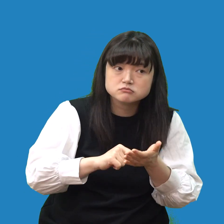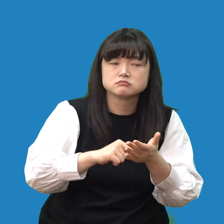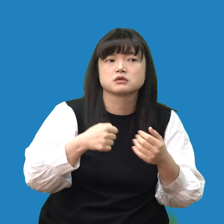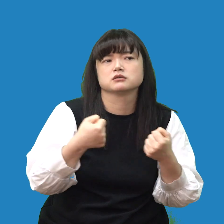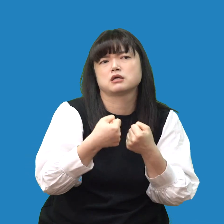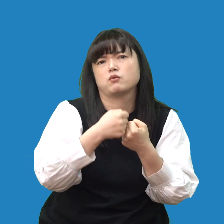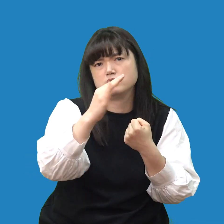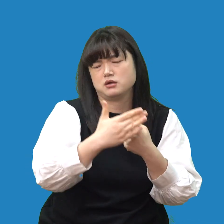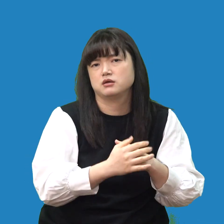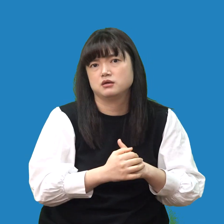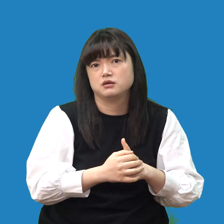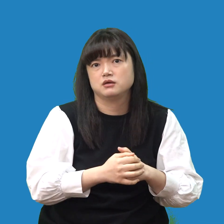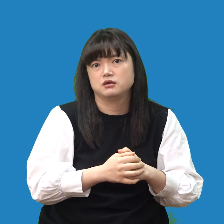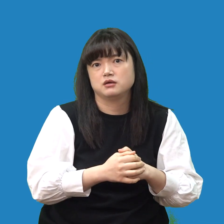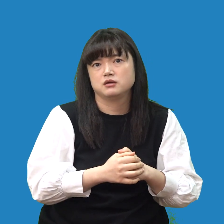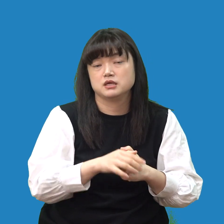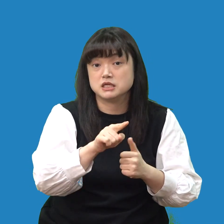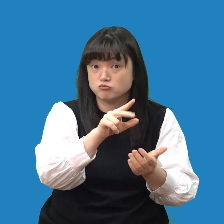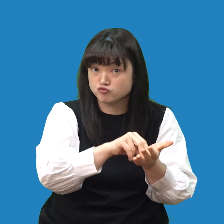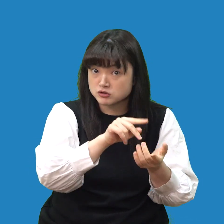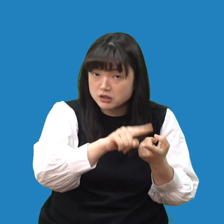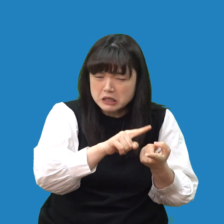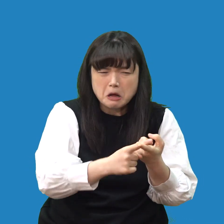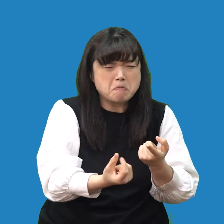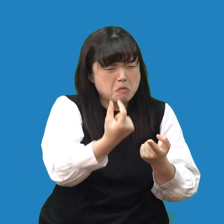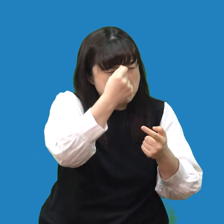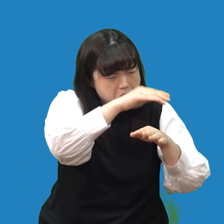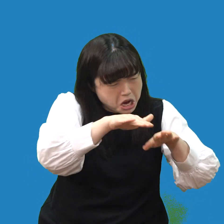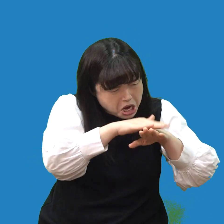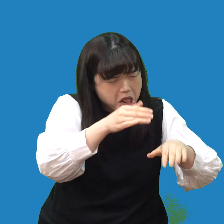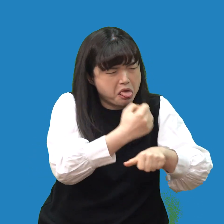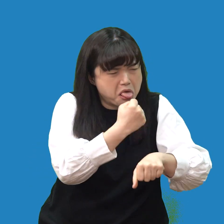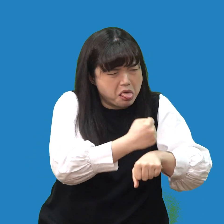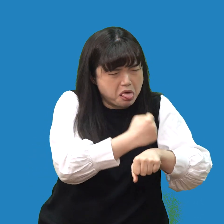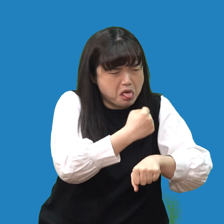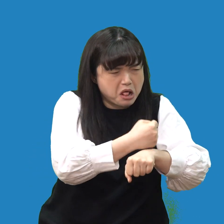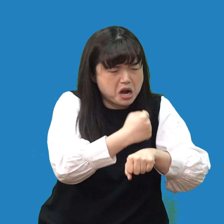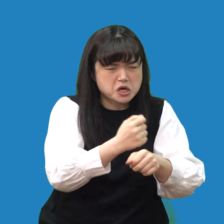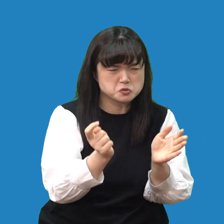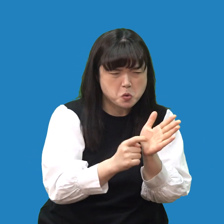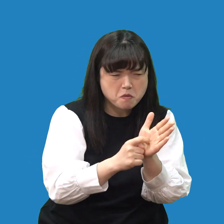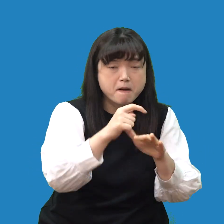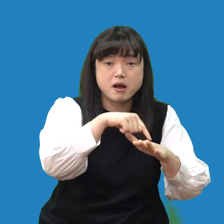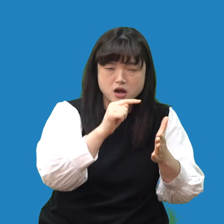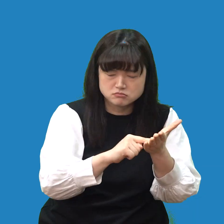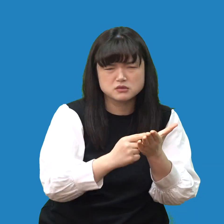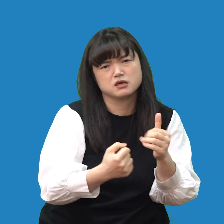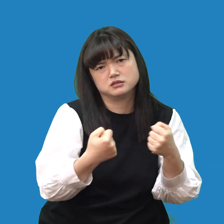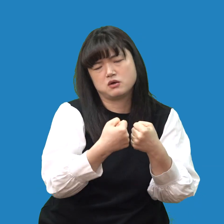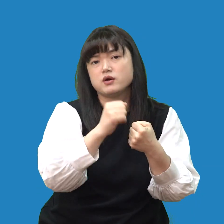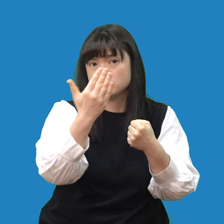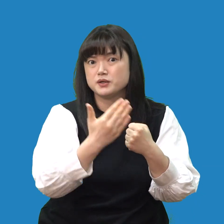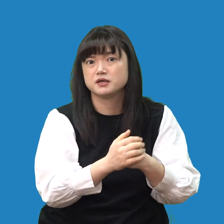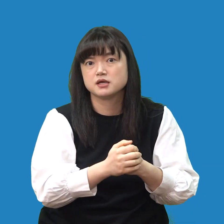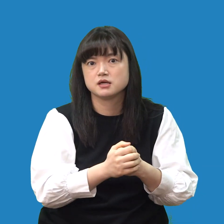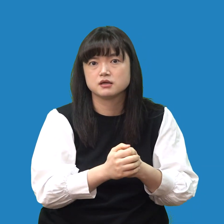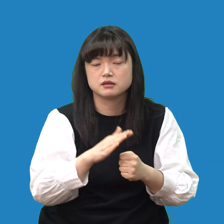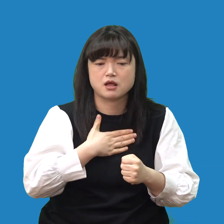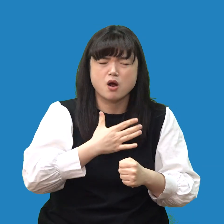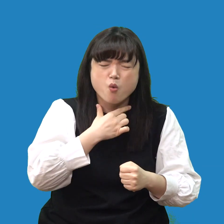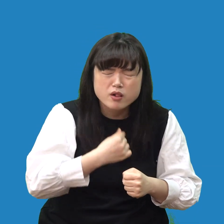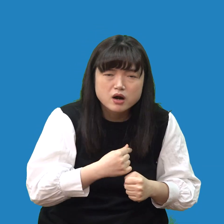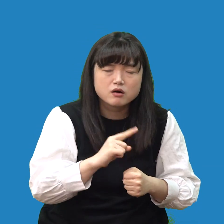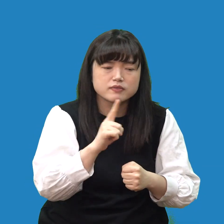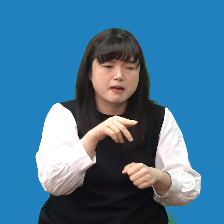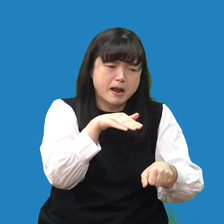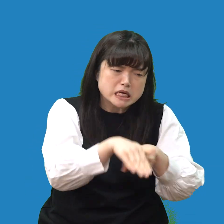싸워야 합니다. 이 문제를 그냥 빨리 해결하겠다는 우리의 조급함과 싸워야 합니다. 내가 원하는 거,